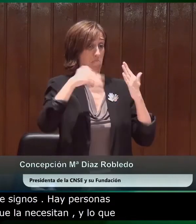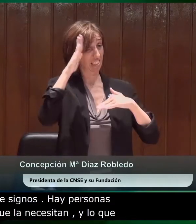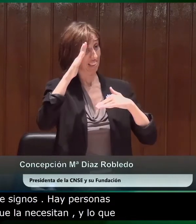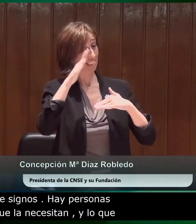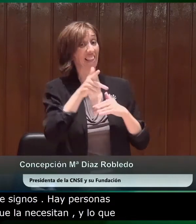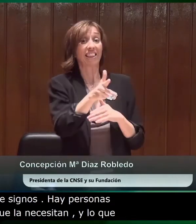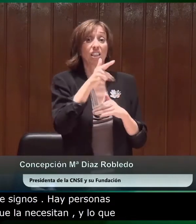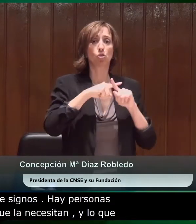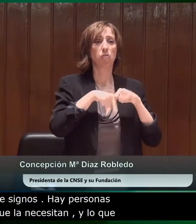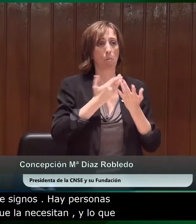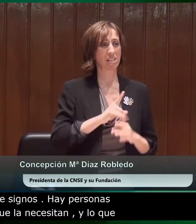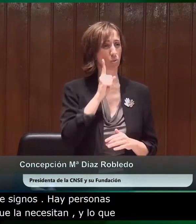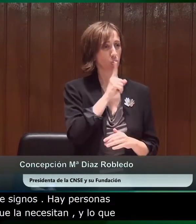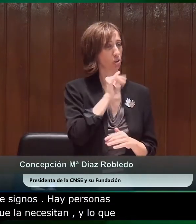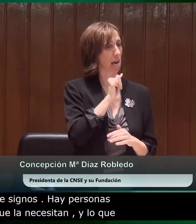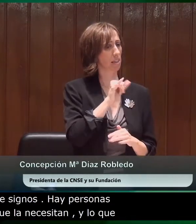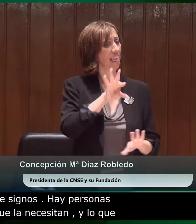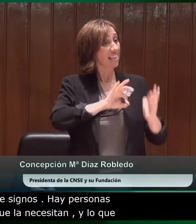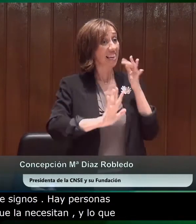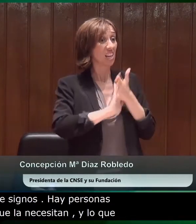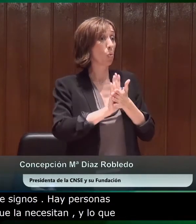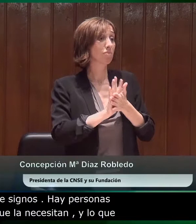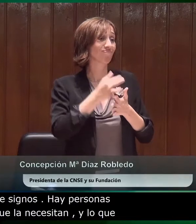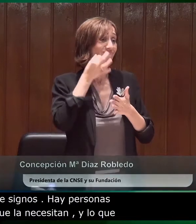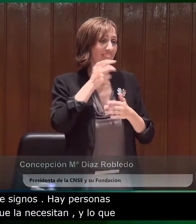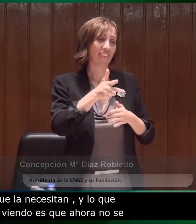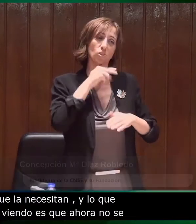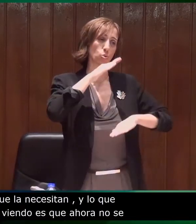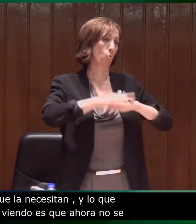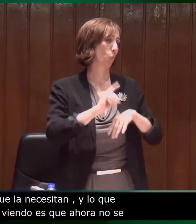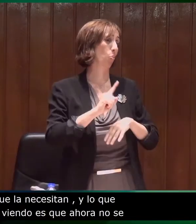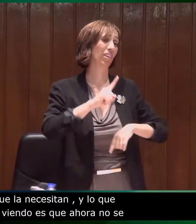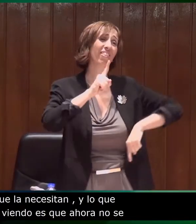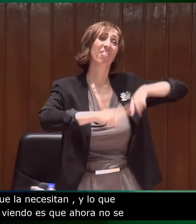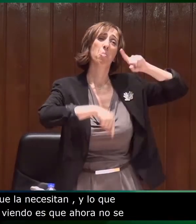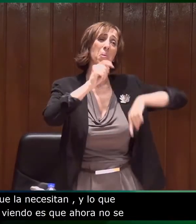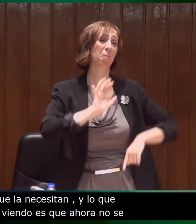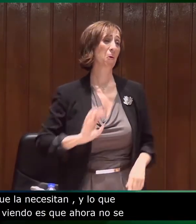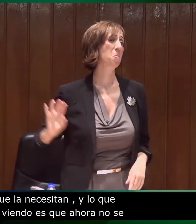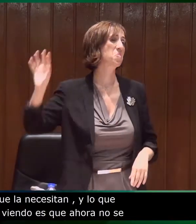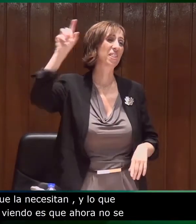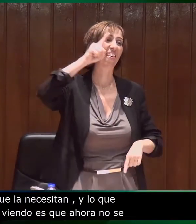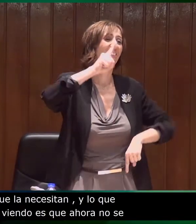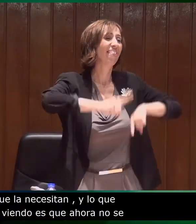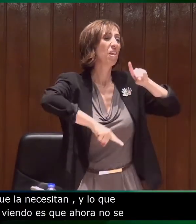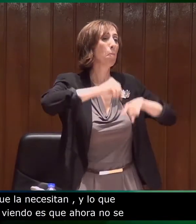del derecho del uso de las familias de las personas sordas a elegir ley y ese derecho no se cumple